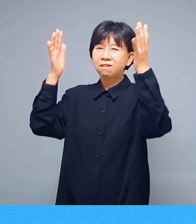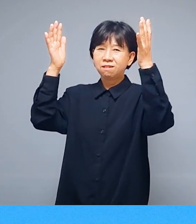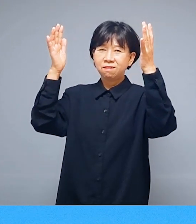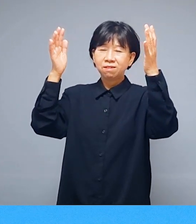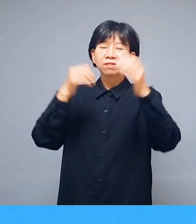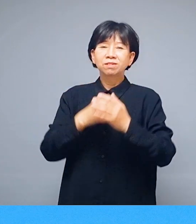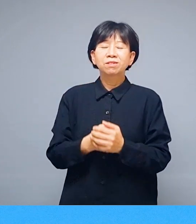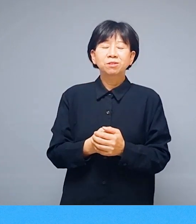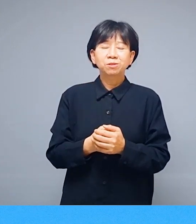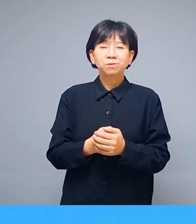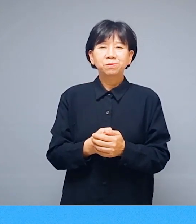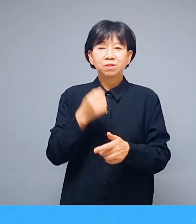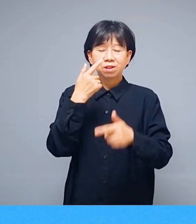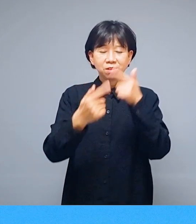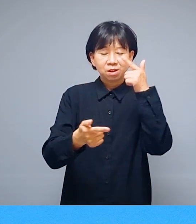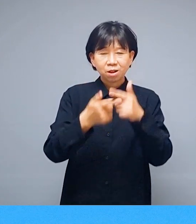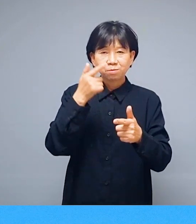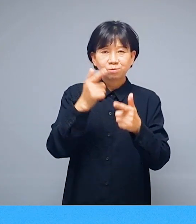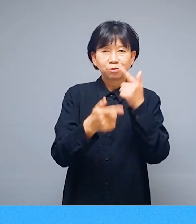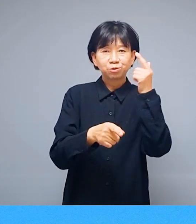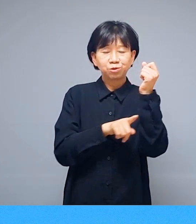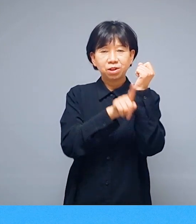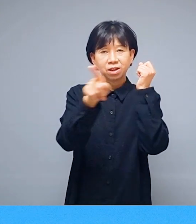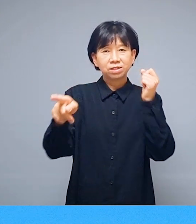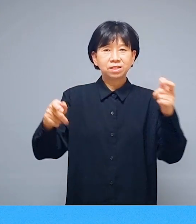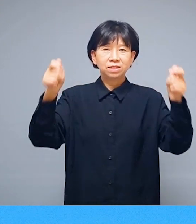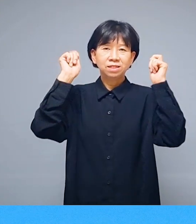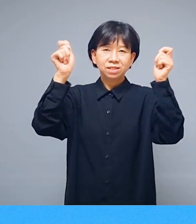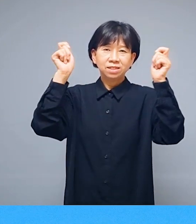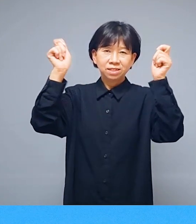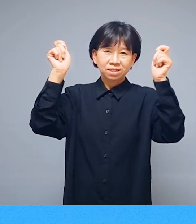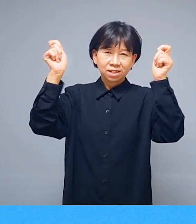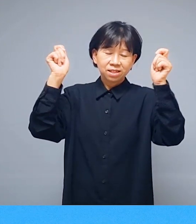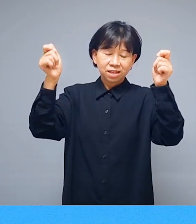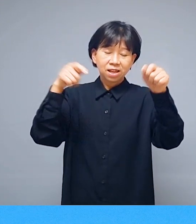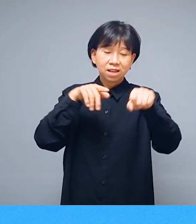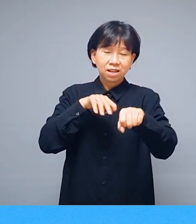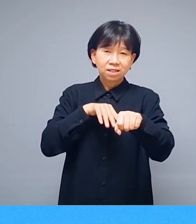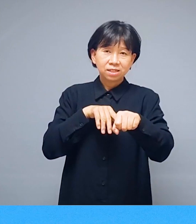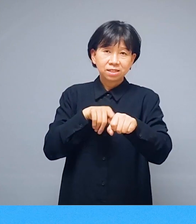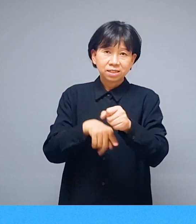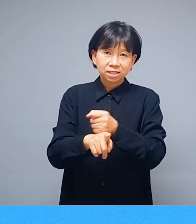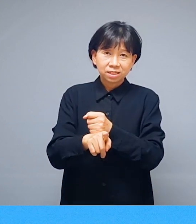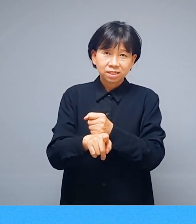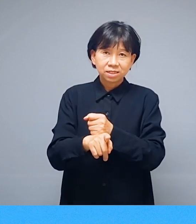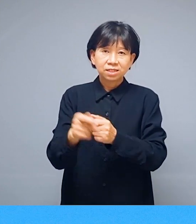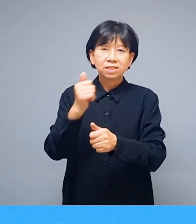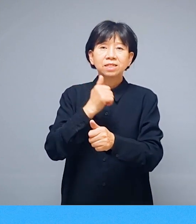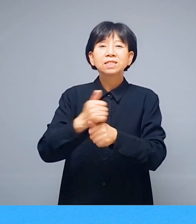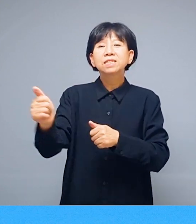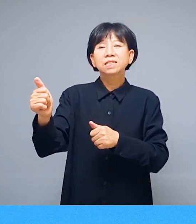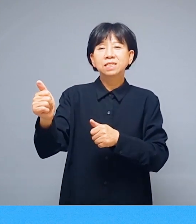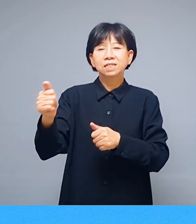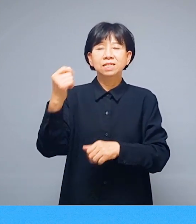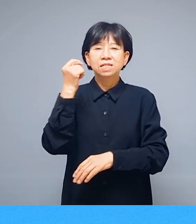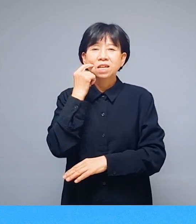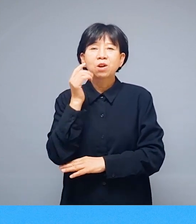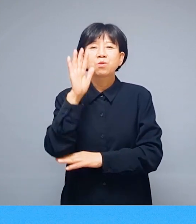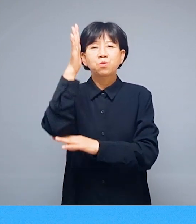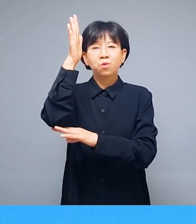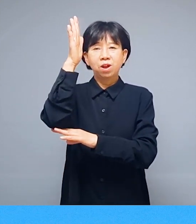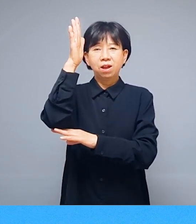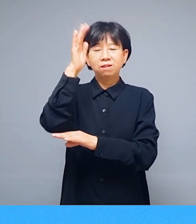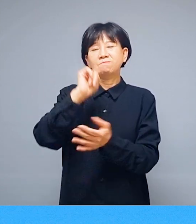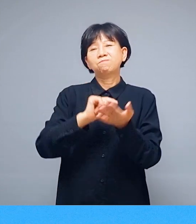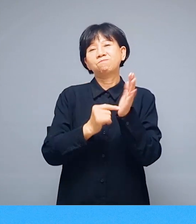종려나무 가지를 흔드는 거지요. 이 종려나무 가지를 흔들었다라고 하는 건 승리와 영광을 상징합니다.